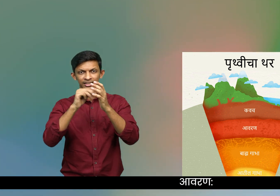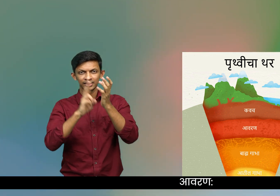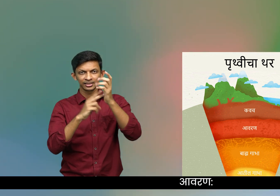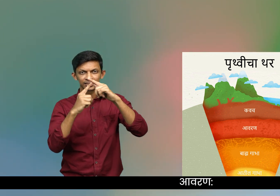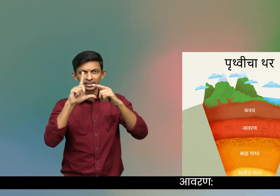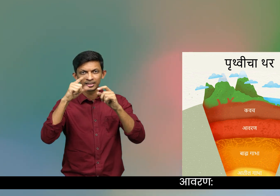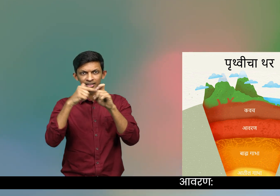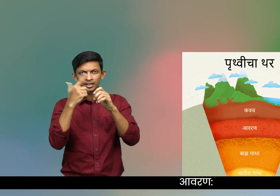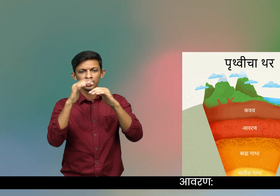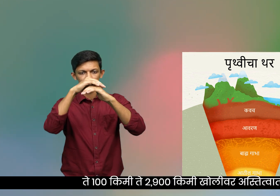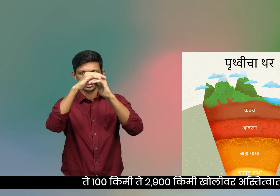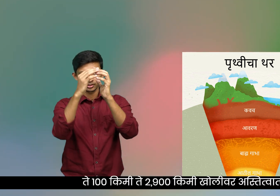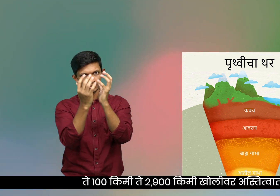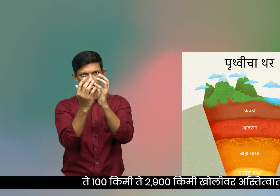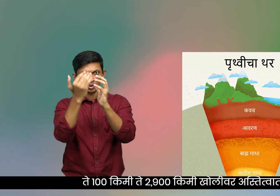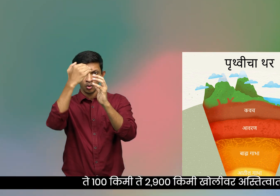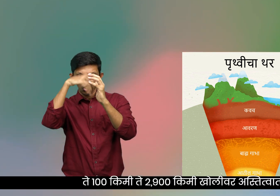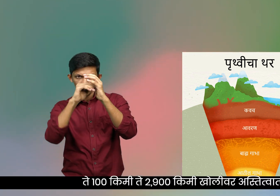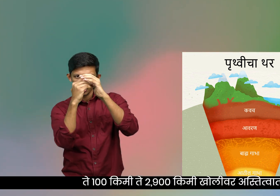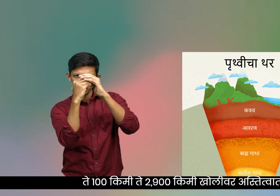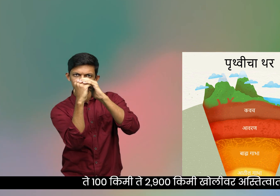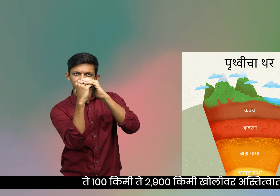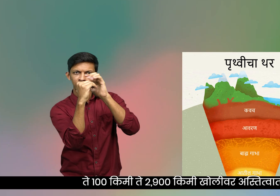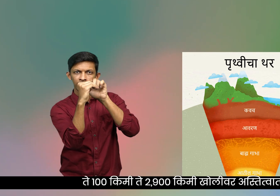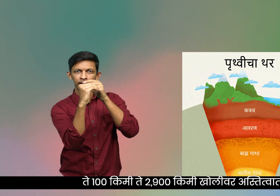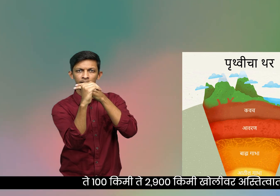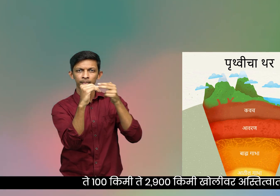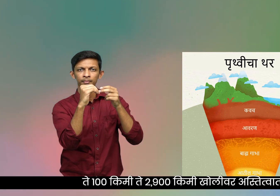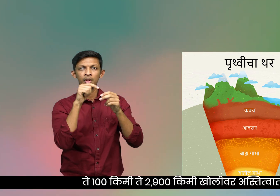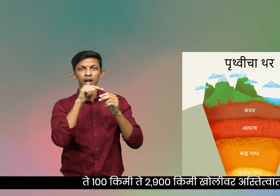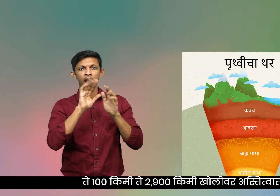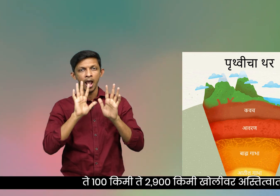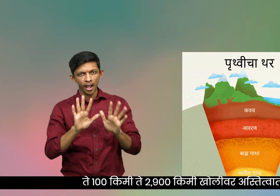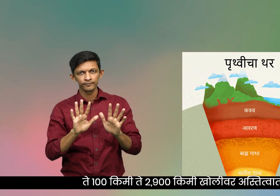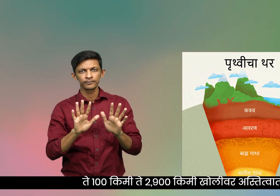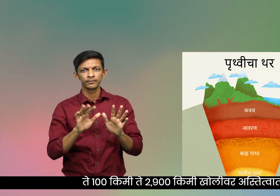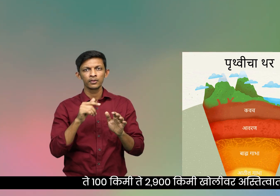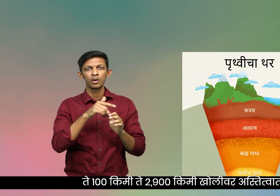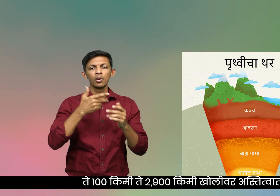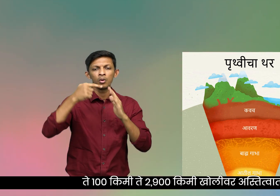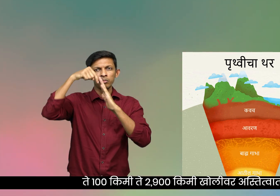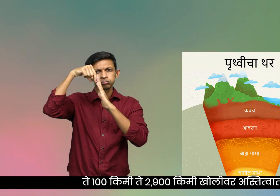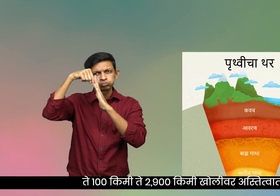आवरण ते 100 किमी ते 2900 किमी खोलीवर अस्तित्वात असते.